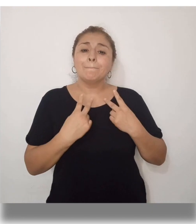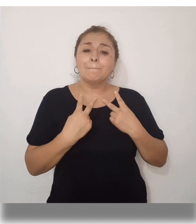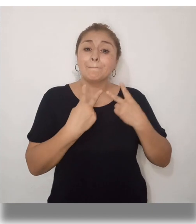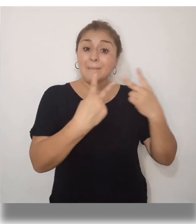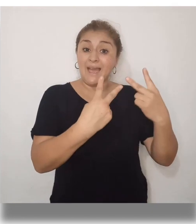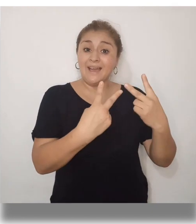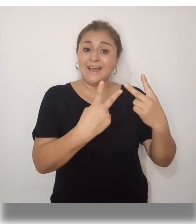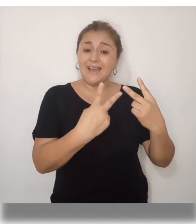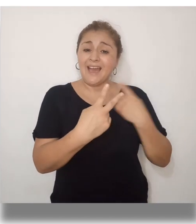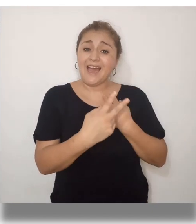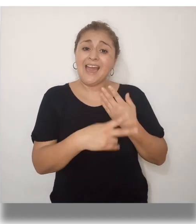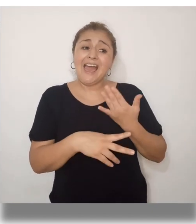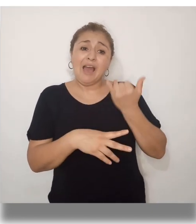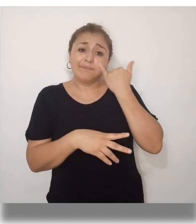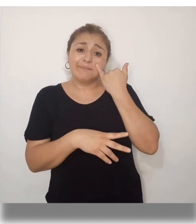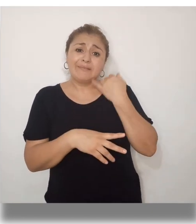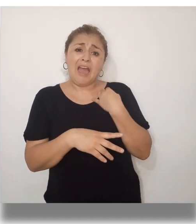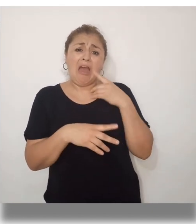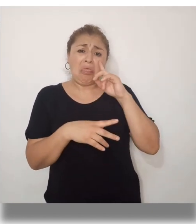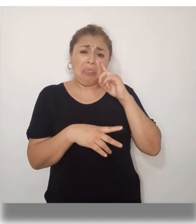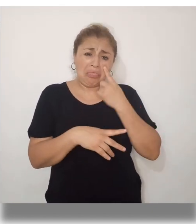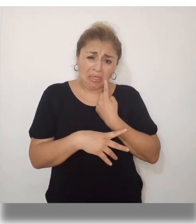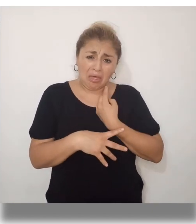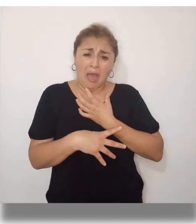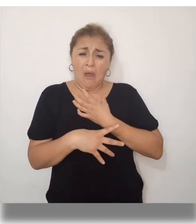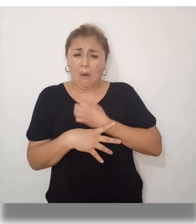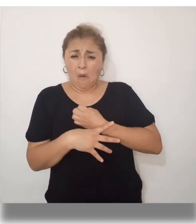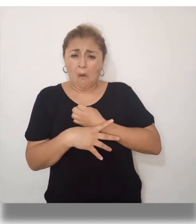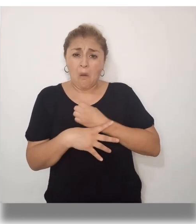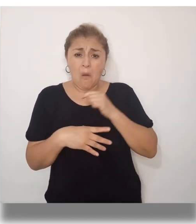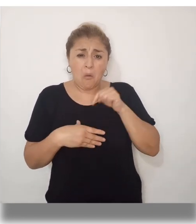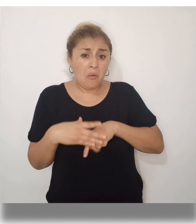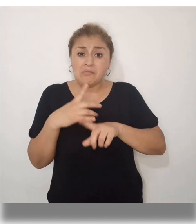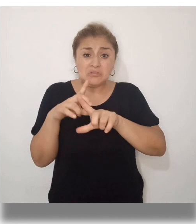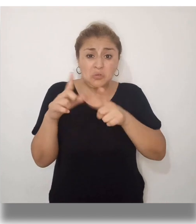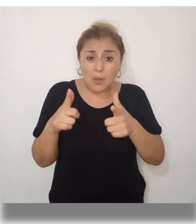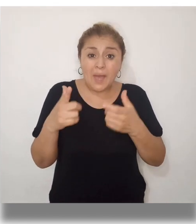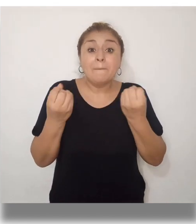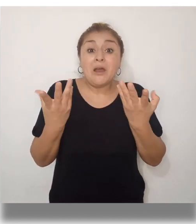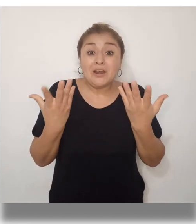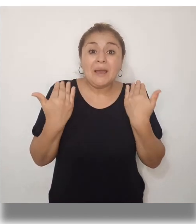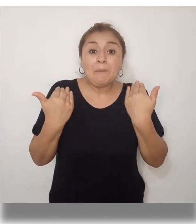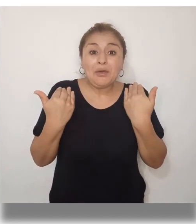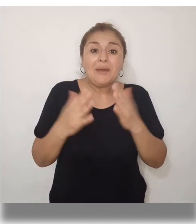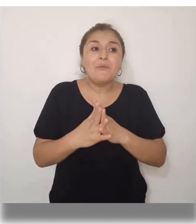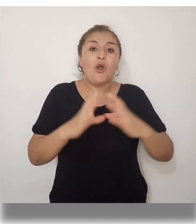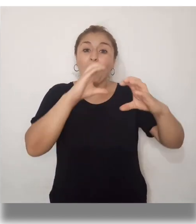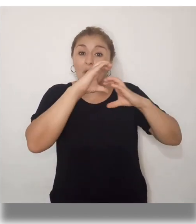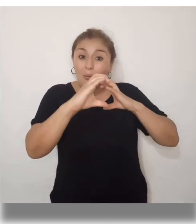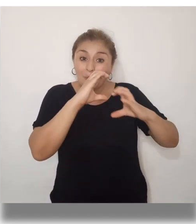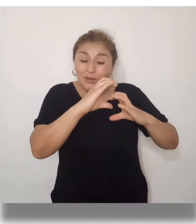porque hoy las plataformas las redes nos permiten comunicarnos